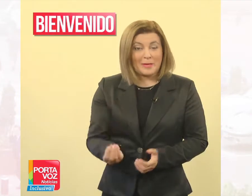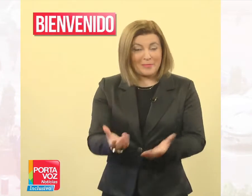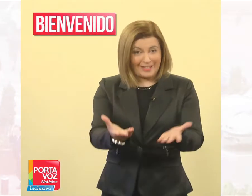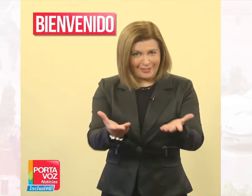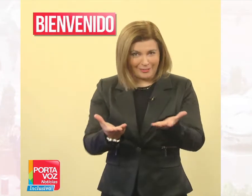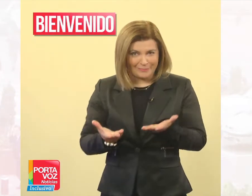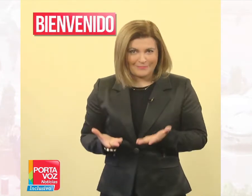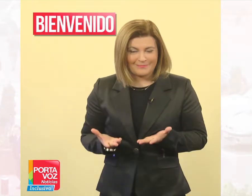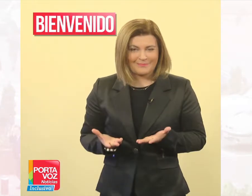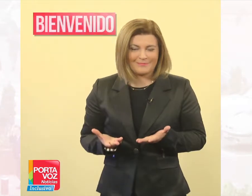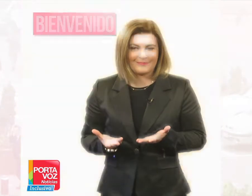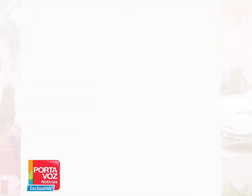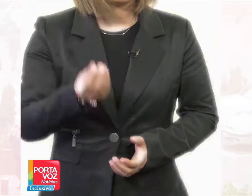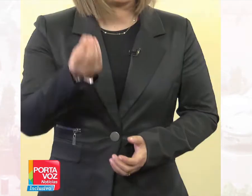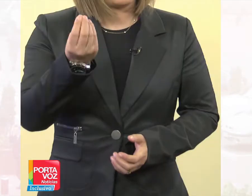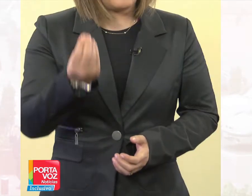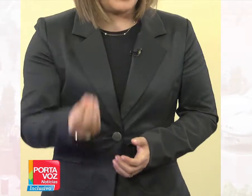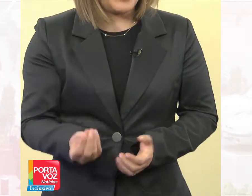bienvenidos